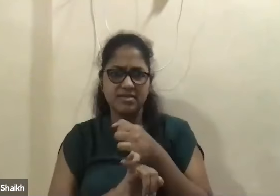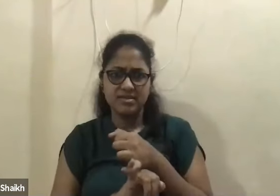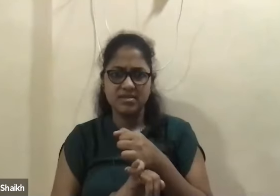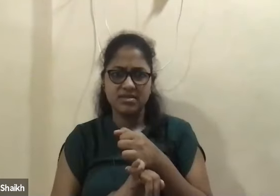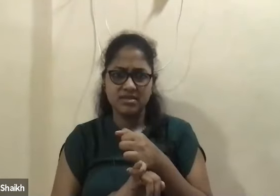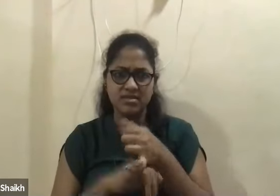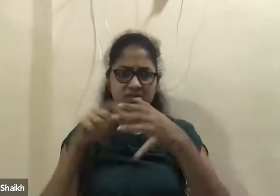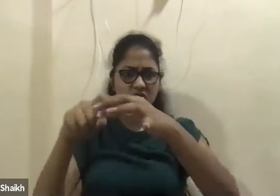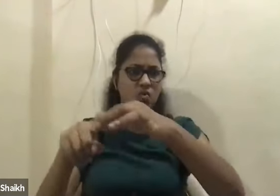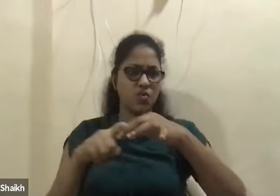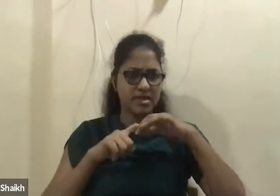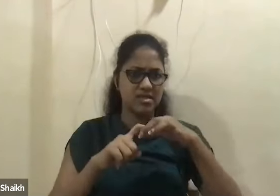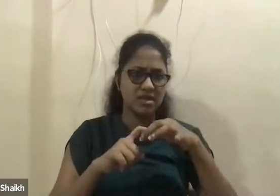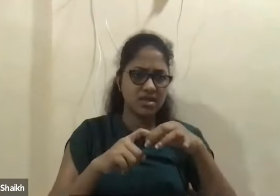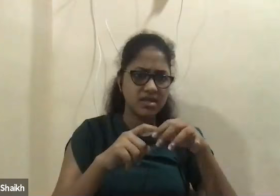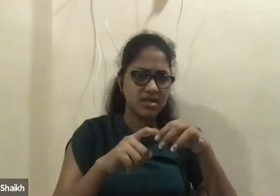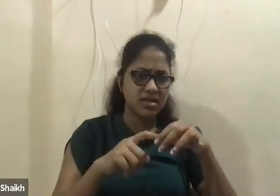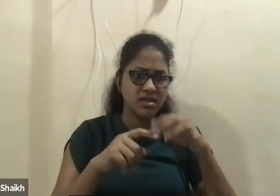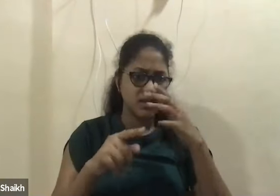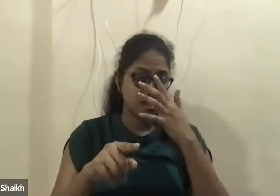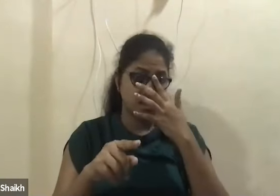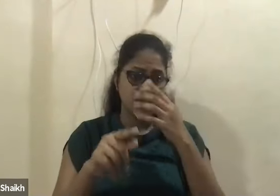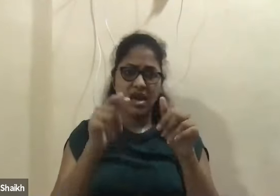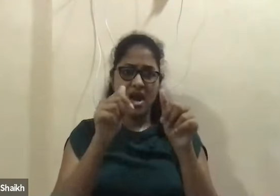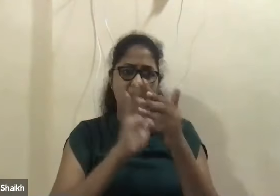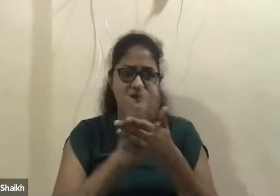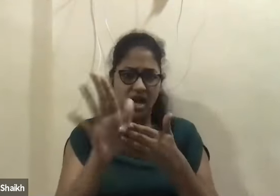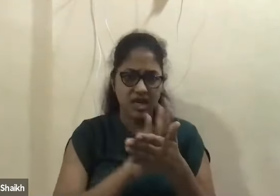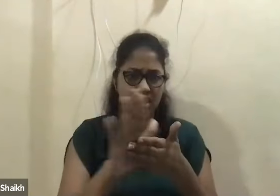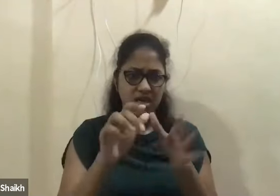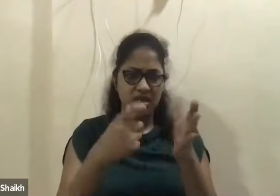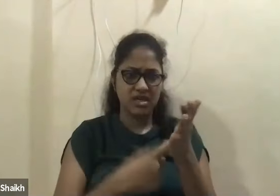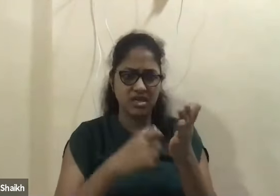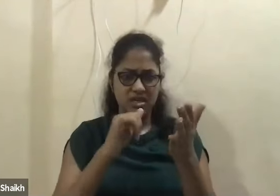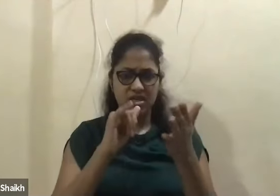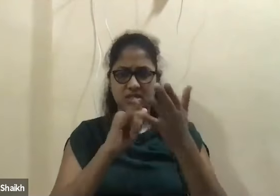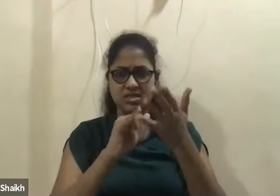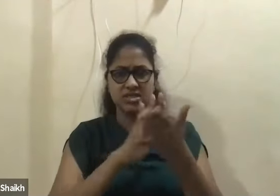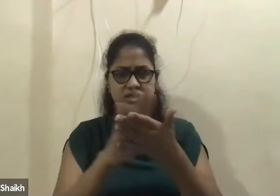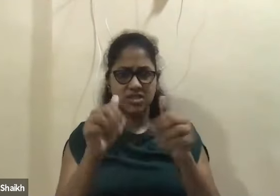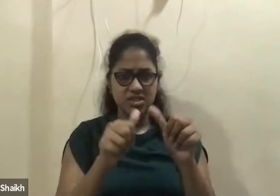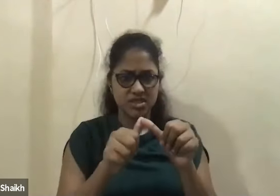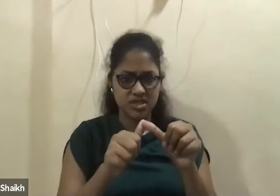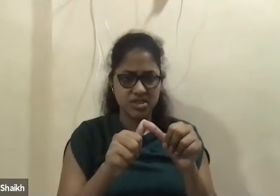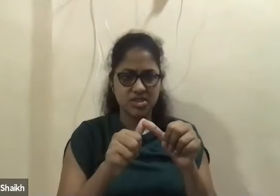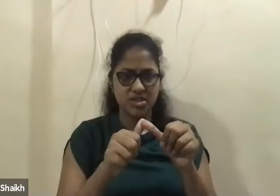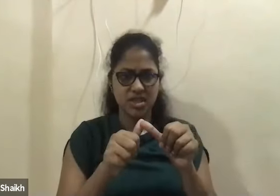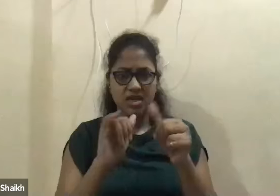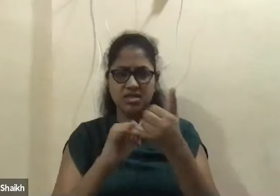आपको क्वेश्चन पूछना है हर्षा शाह? I can't see the mic icon there. I think there's some problem